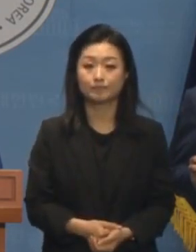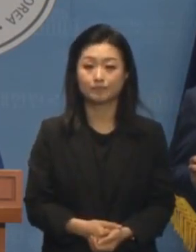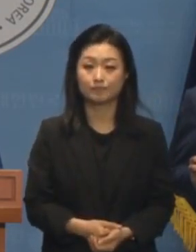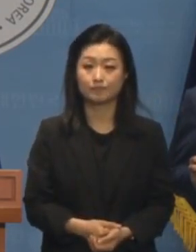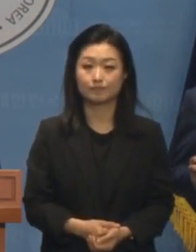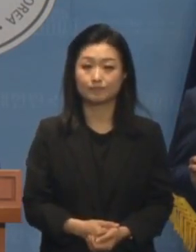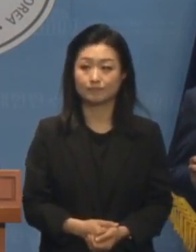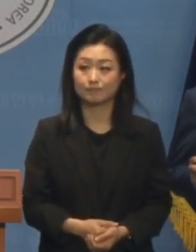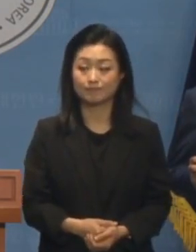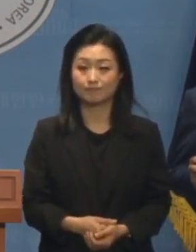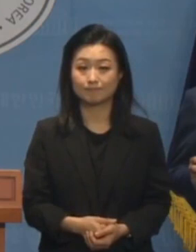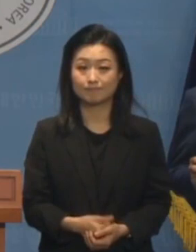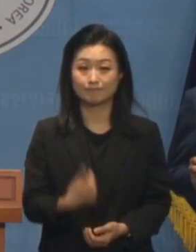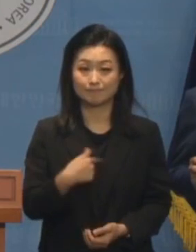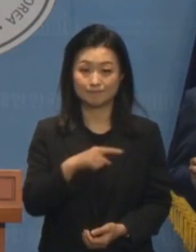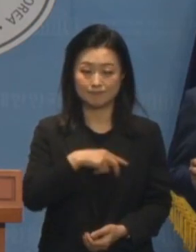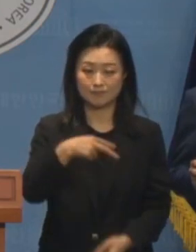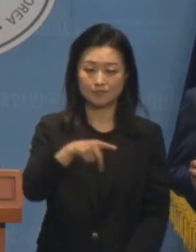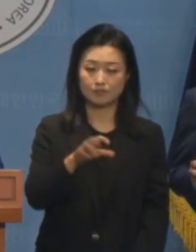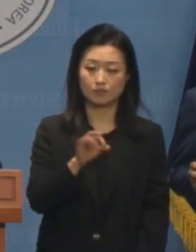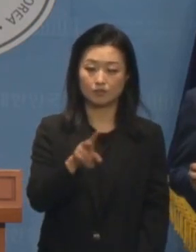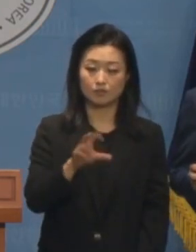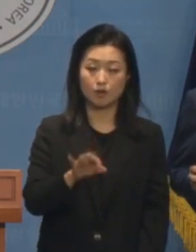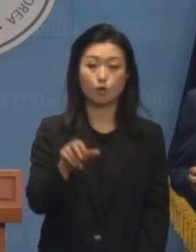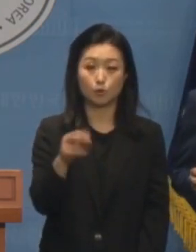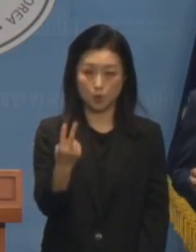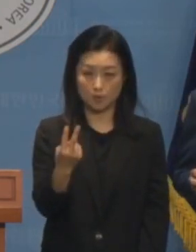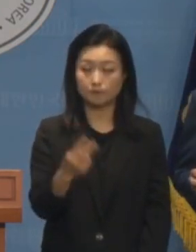서영교 국회의원이었습니다. 감사합니다.